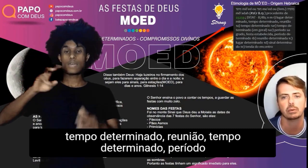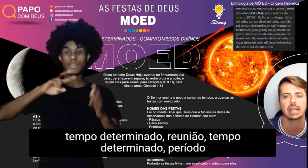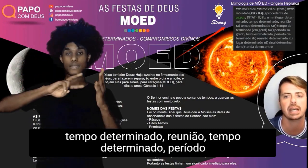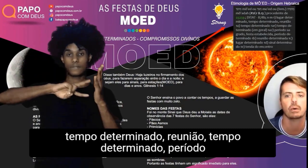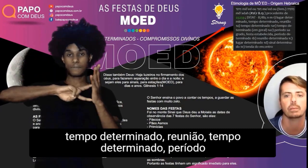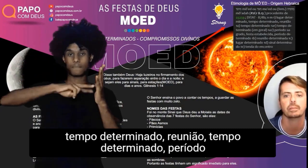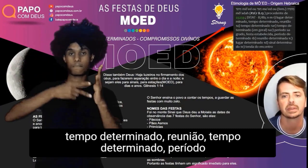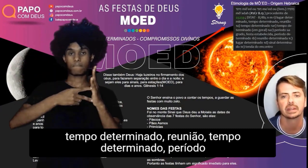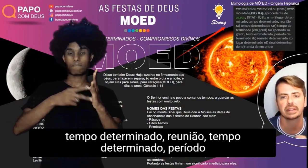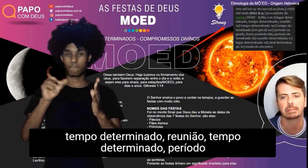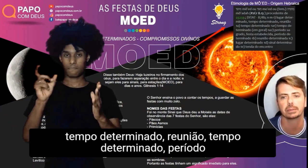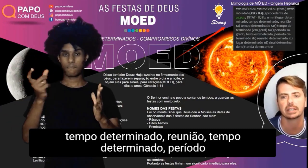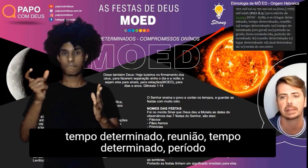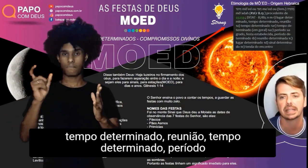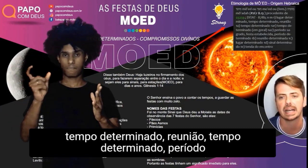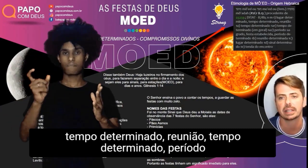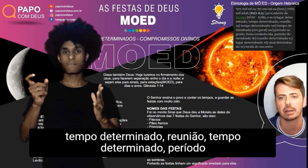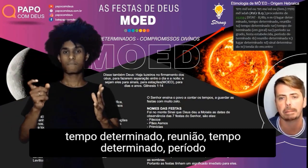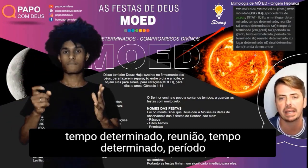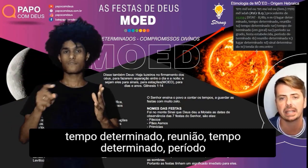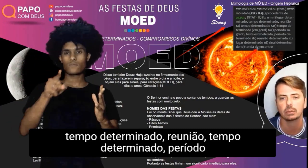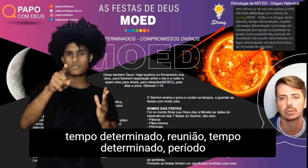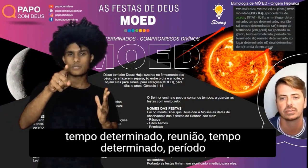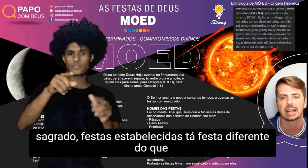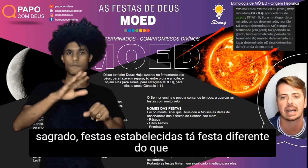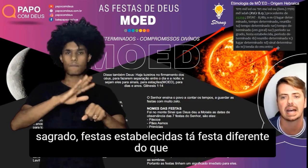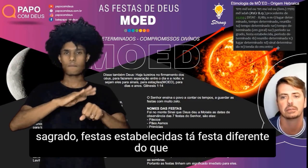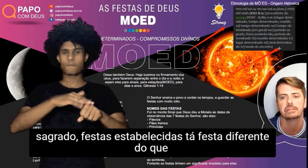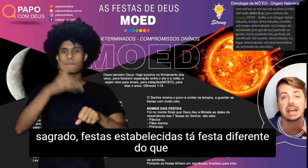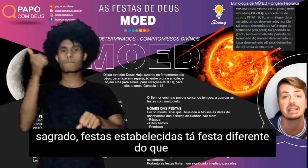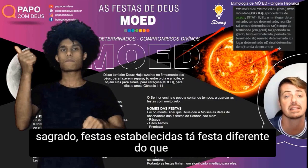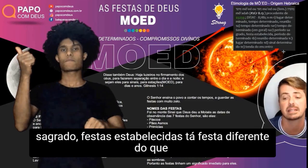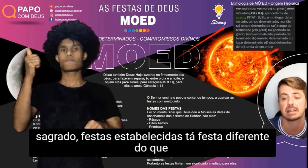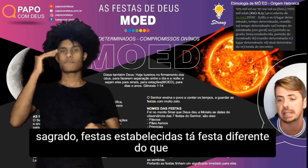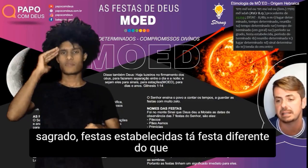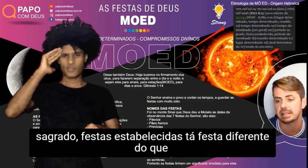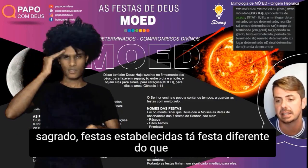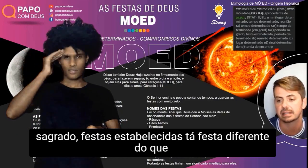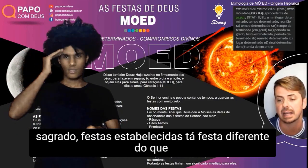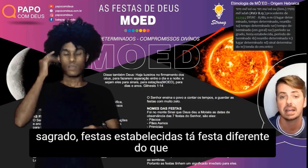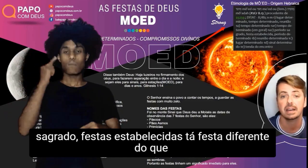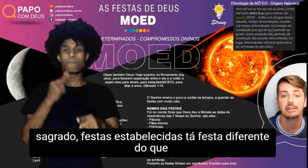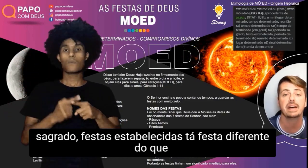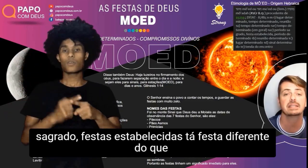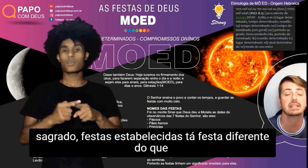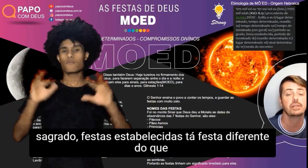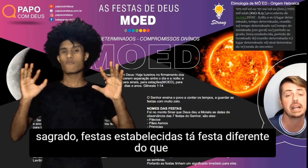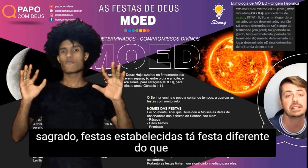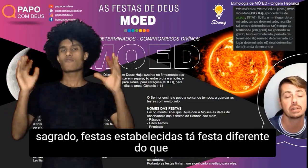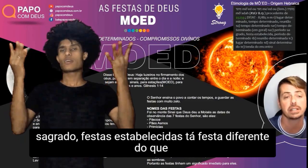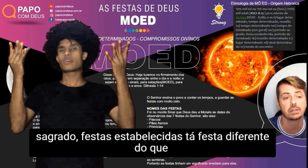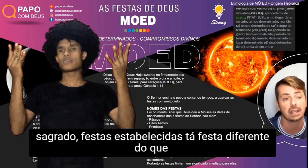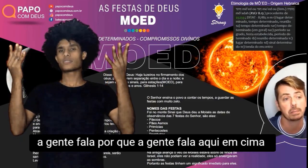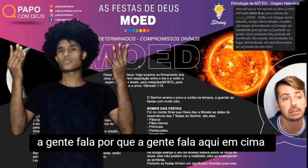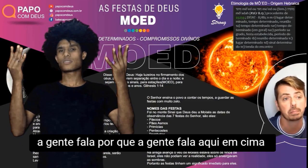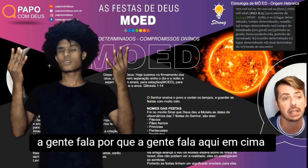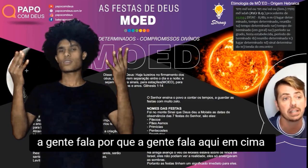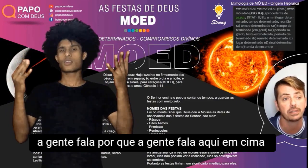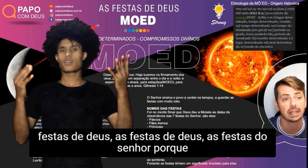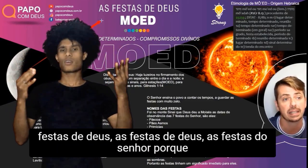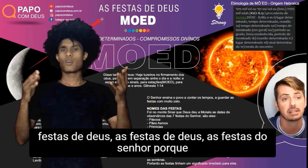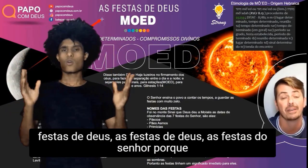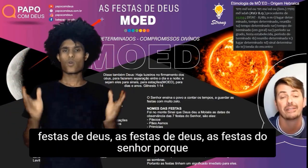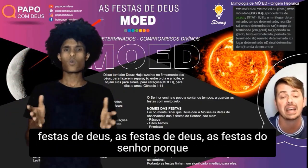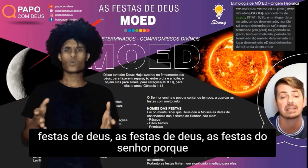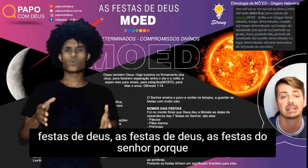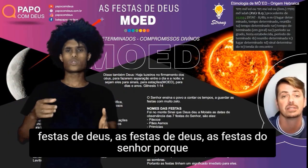determinado, reunião, tempo determinado aqui, ó, período sagrado, festas estabelecidas, tá? Festa é diferente do que a gente fala. Por que a gente